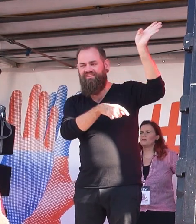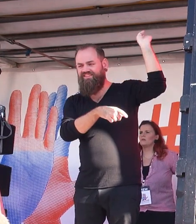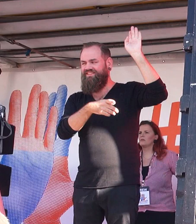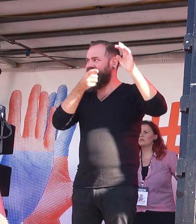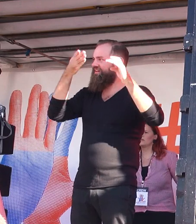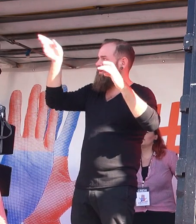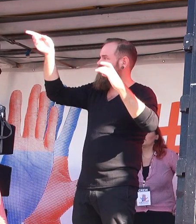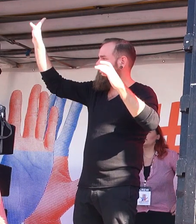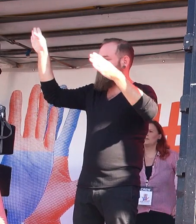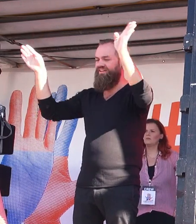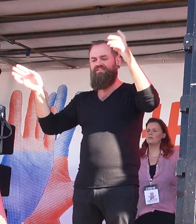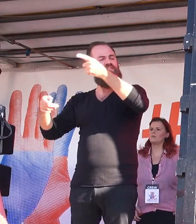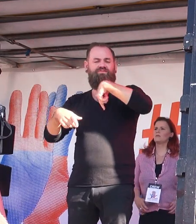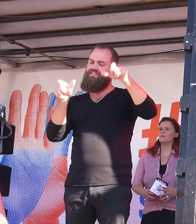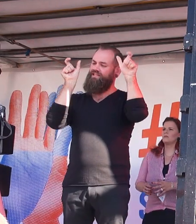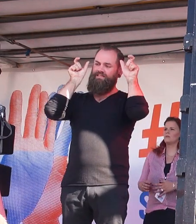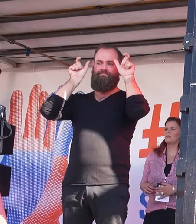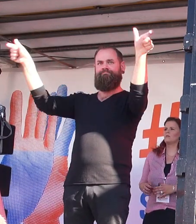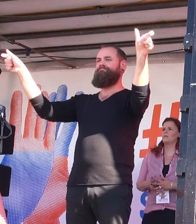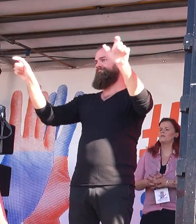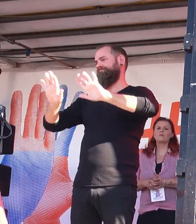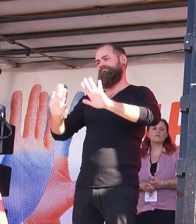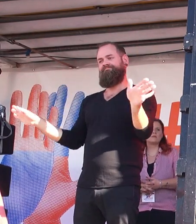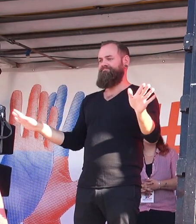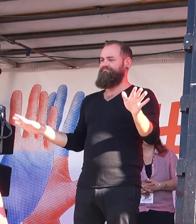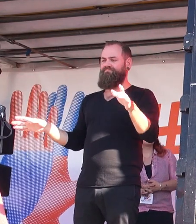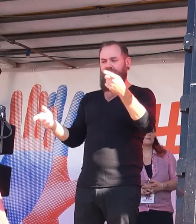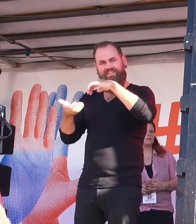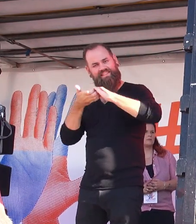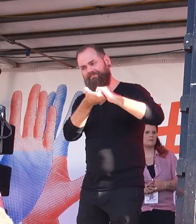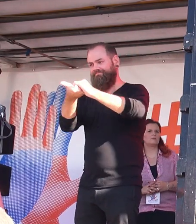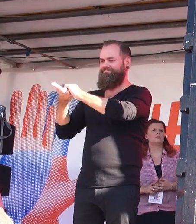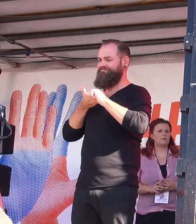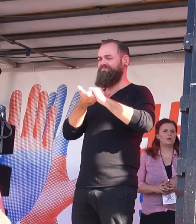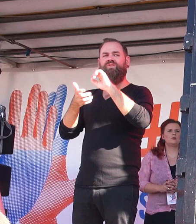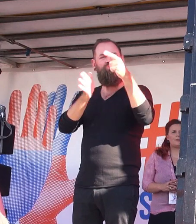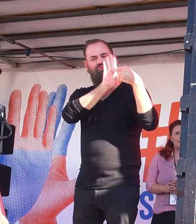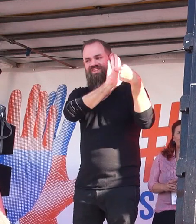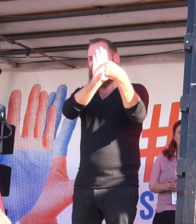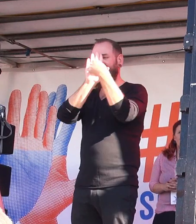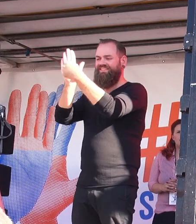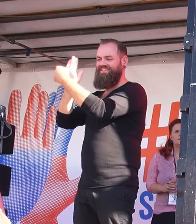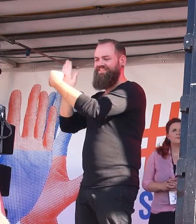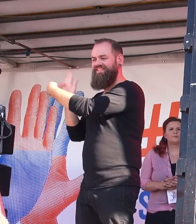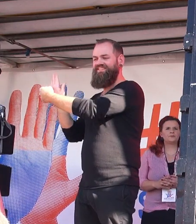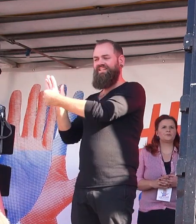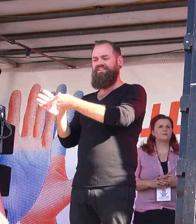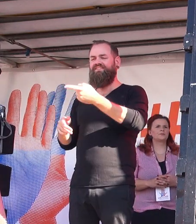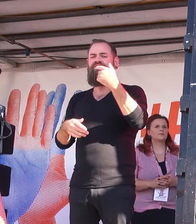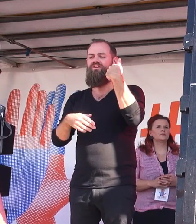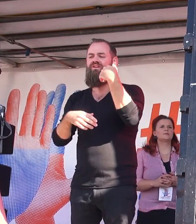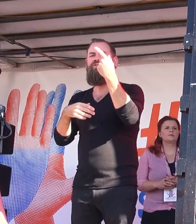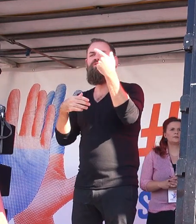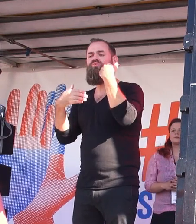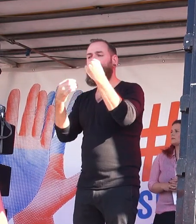diesem Tag muss klar sein, wählt und schart euch niemals hinter den Ewiggestrigen, die im Gewande von Populismus, Hass und